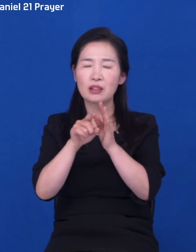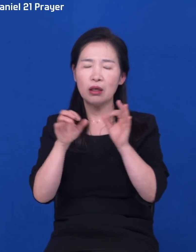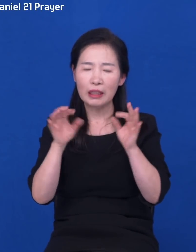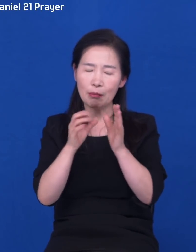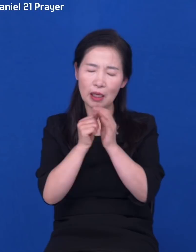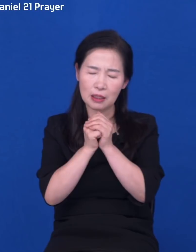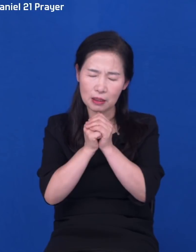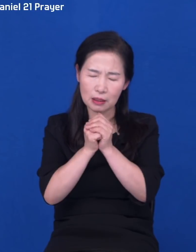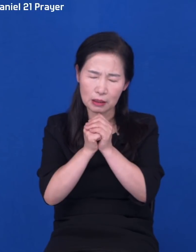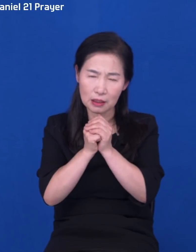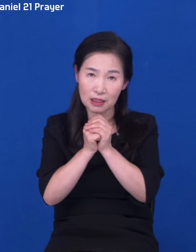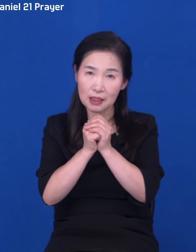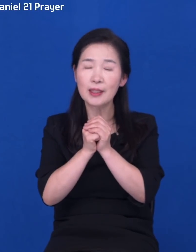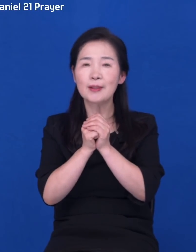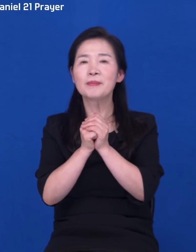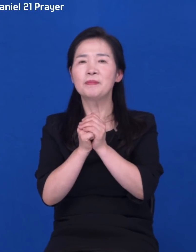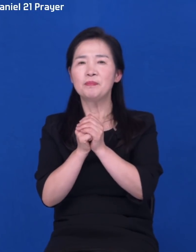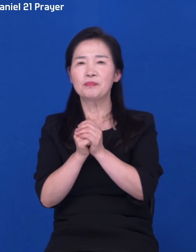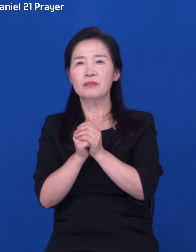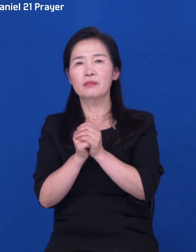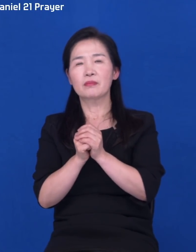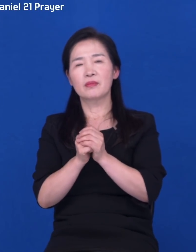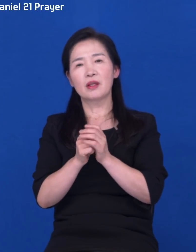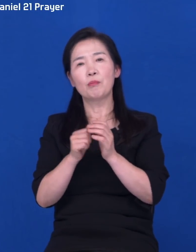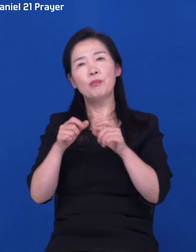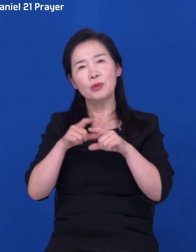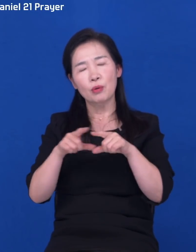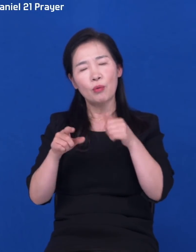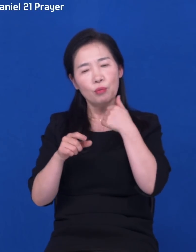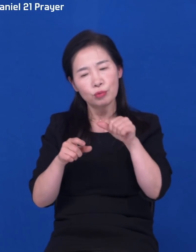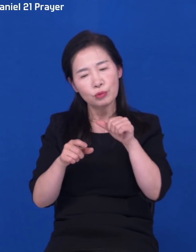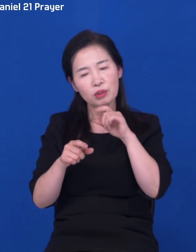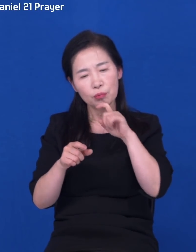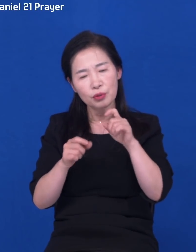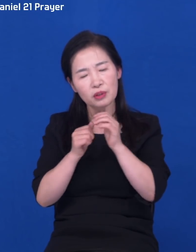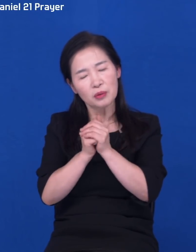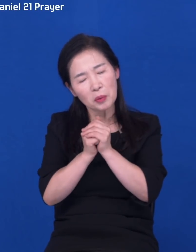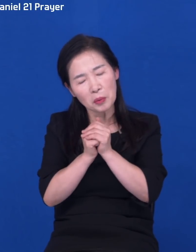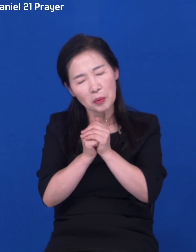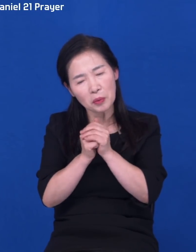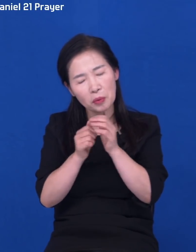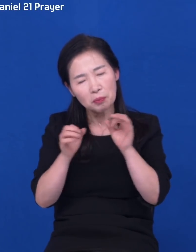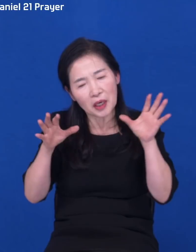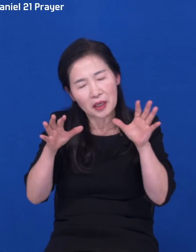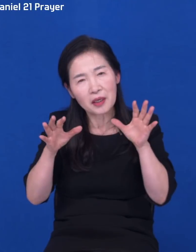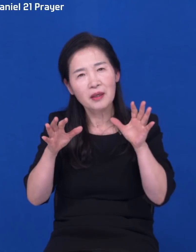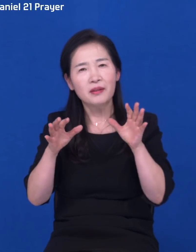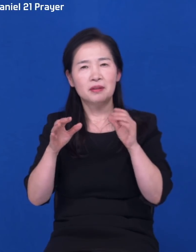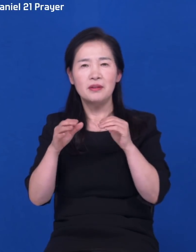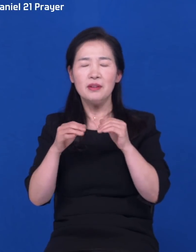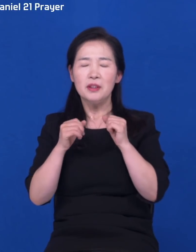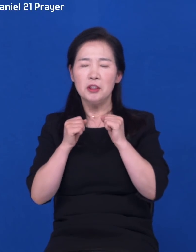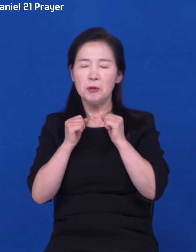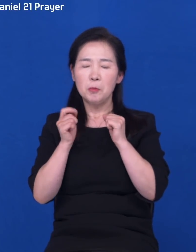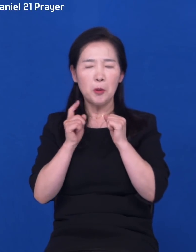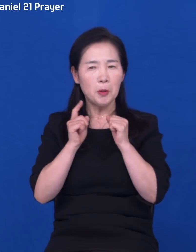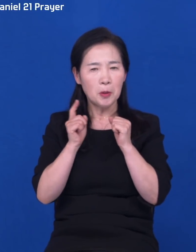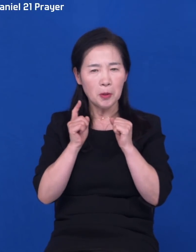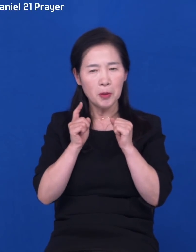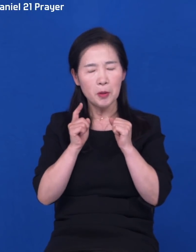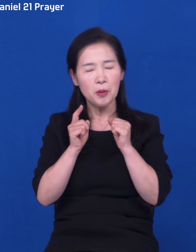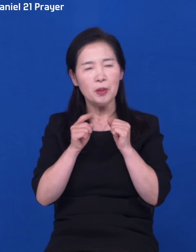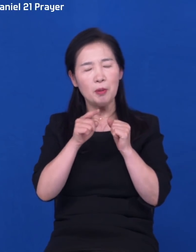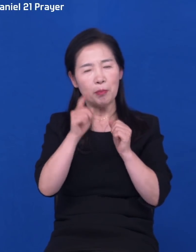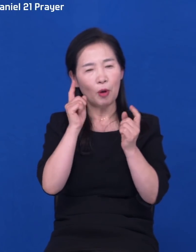제가 기도하는 시간이 그때까지는 5분에서 10분밖에 못했거든요. 한 5분 정도 뭐라고 기도해야 되지? 이 암 환자 저 만나러